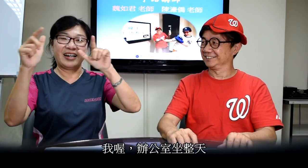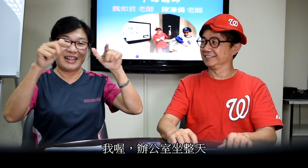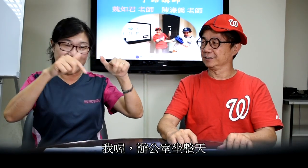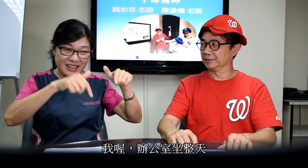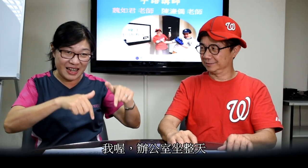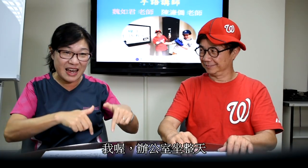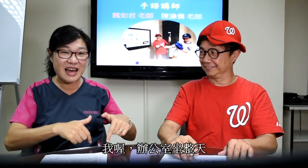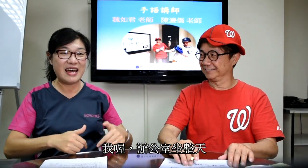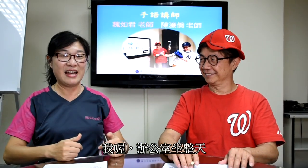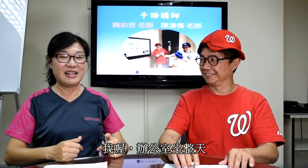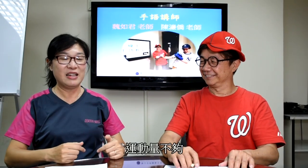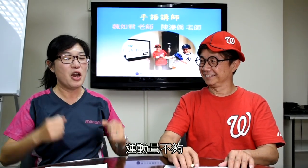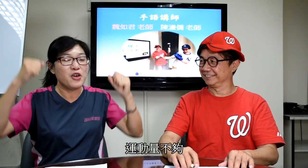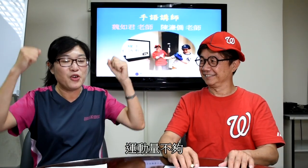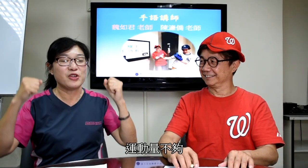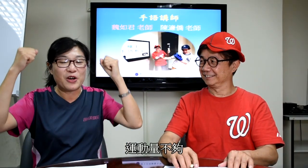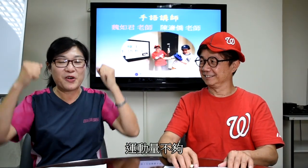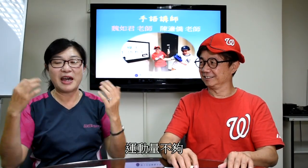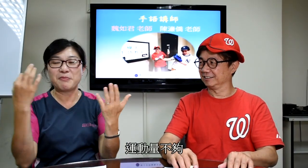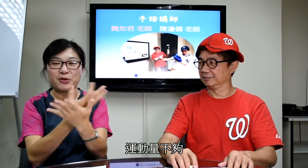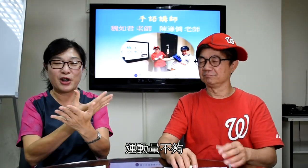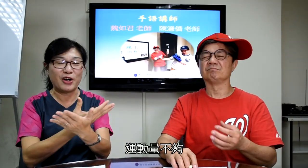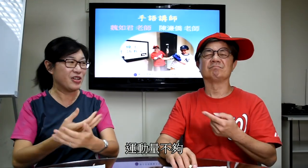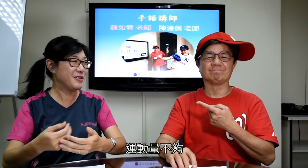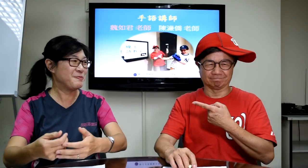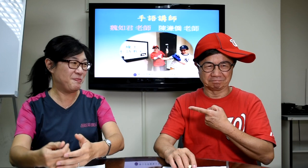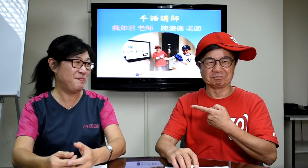整天，运动量不够。